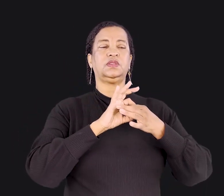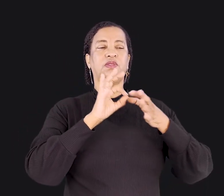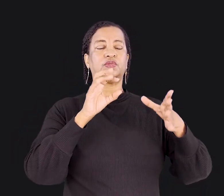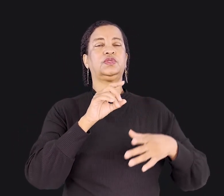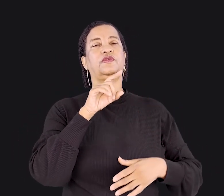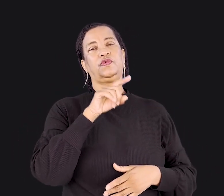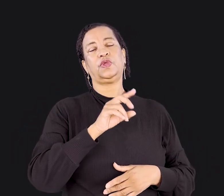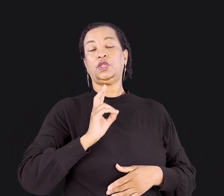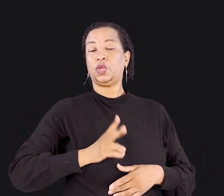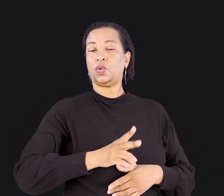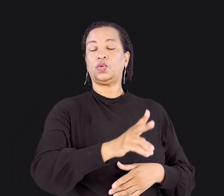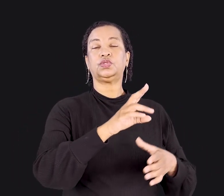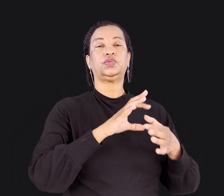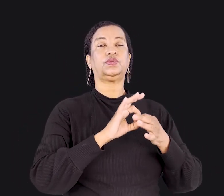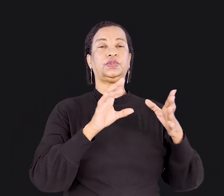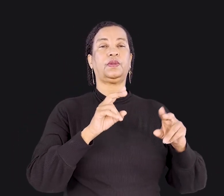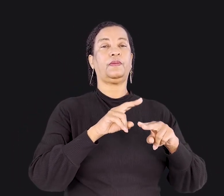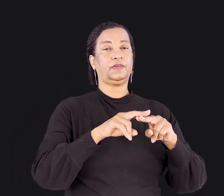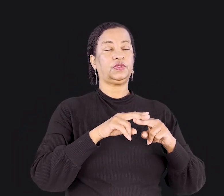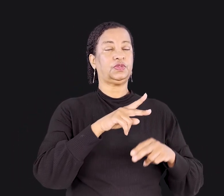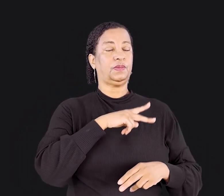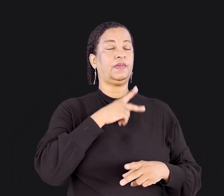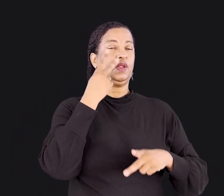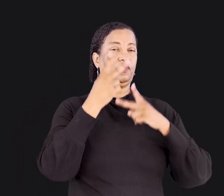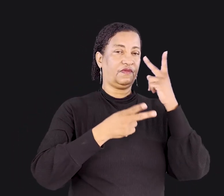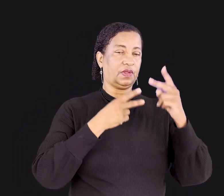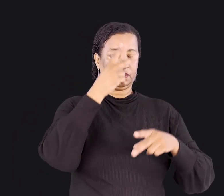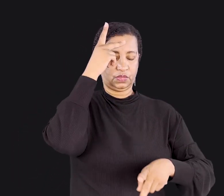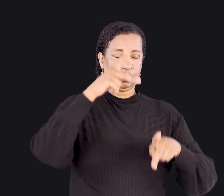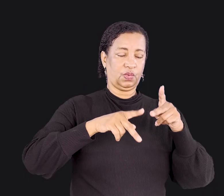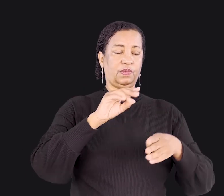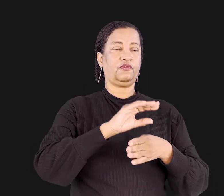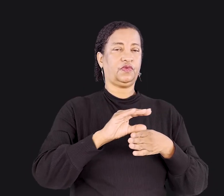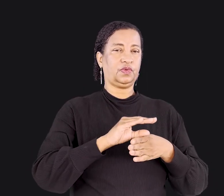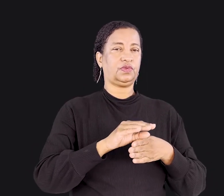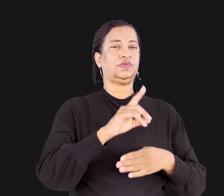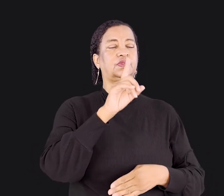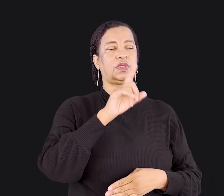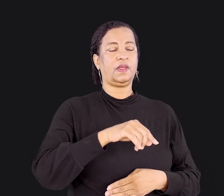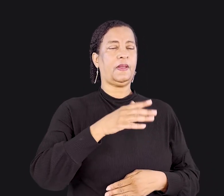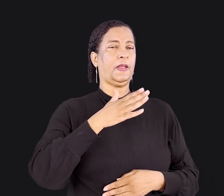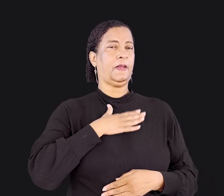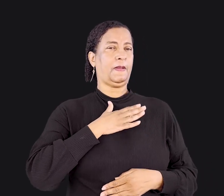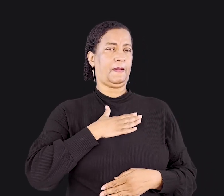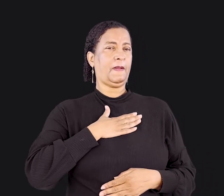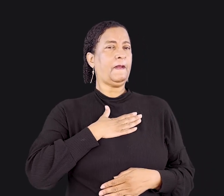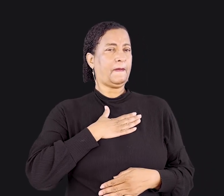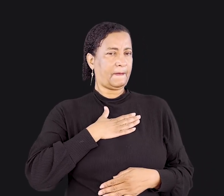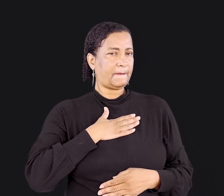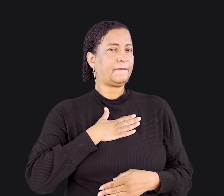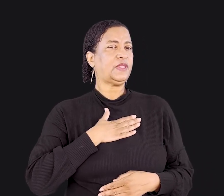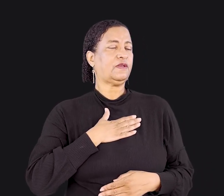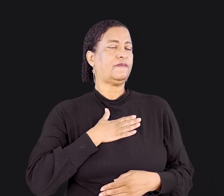continuava a livrá-lo. Com isso, Paulo estava dizendo aos coríntios: esta é uma das minhas credenciais de